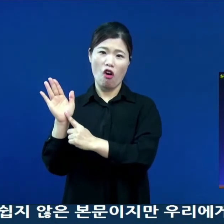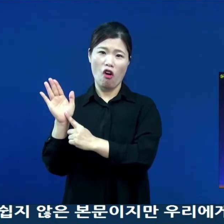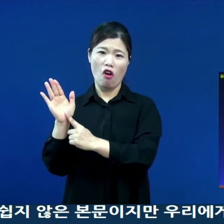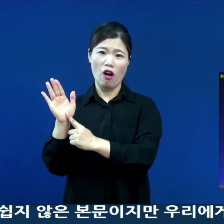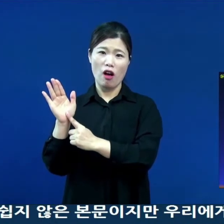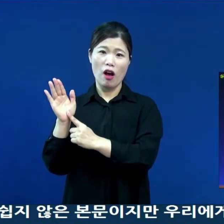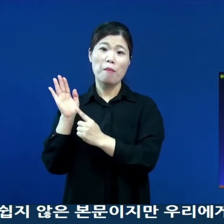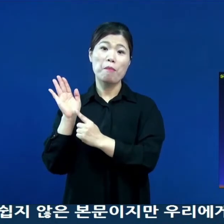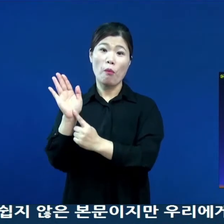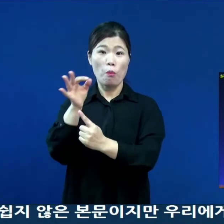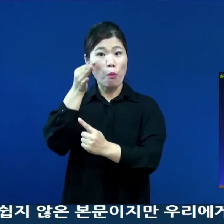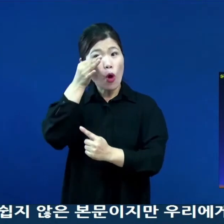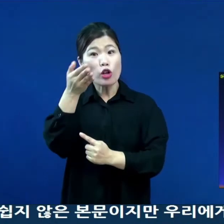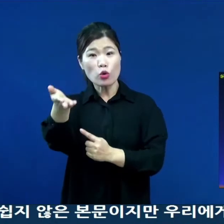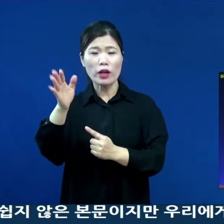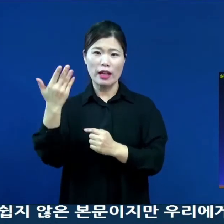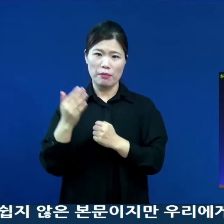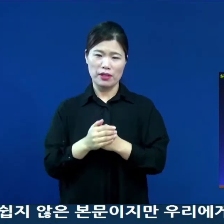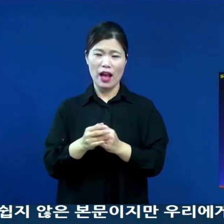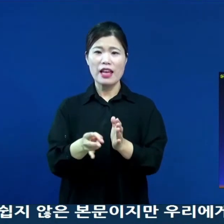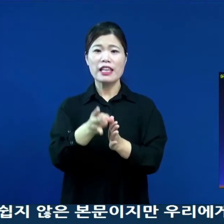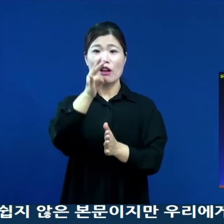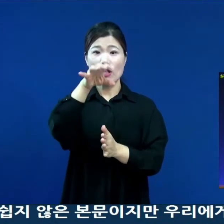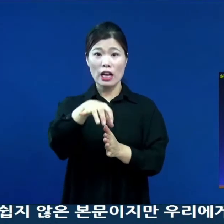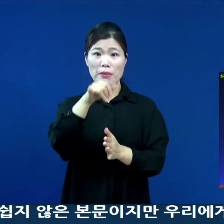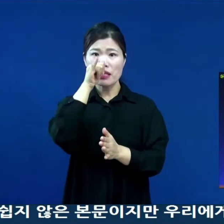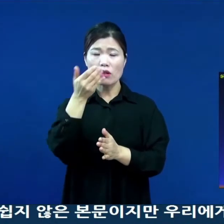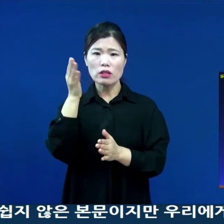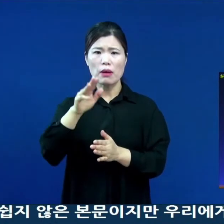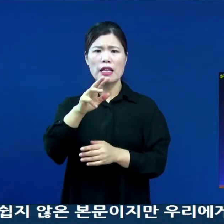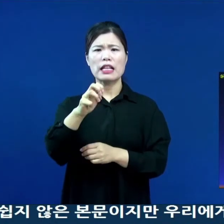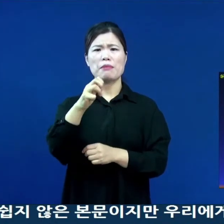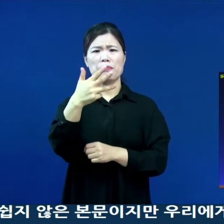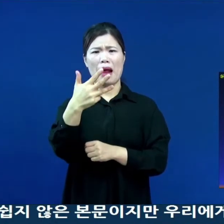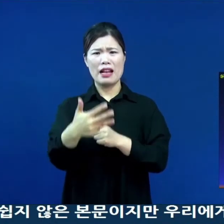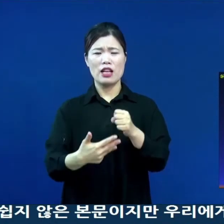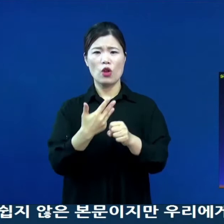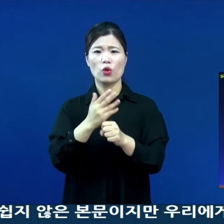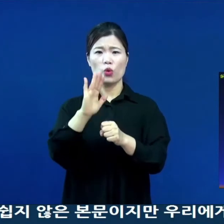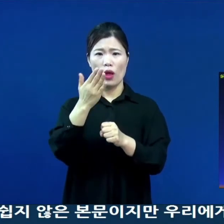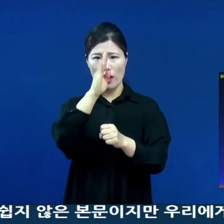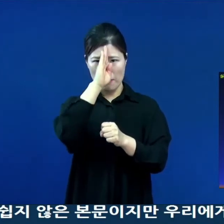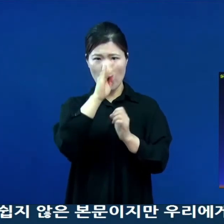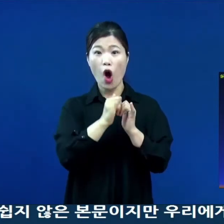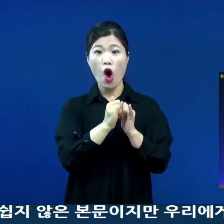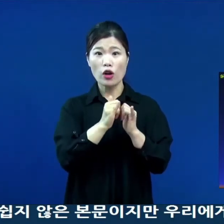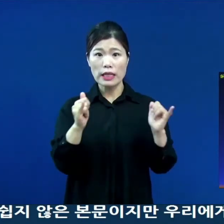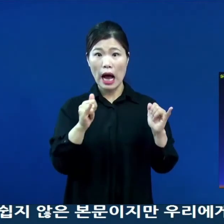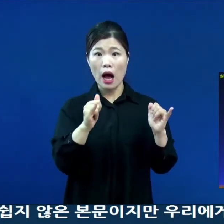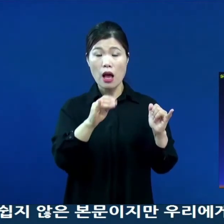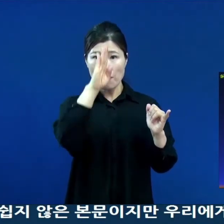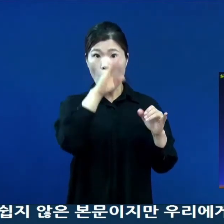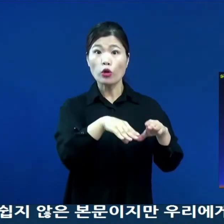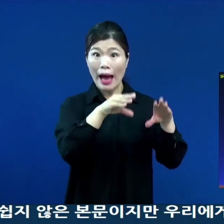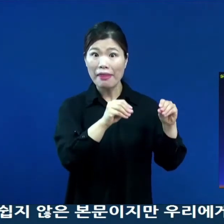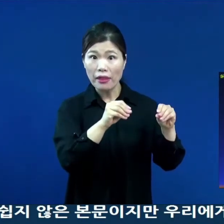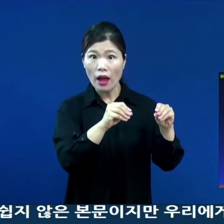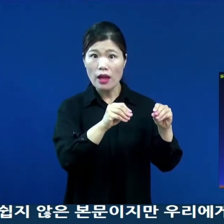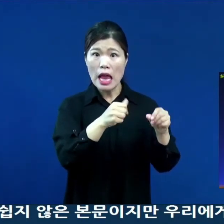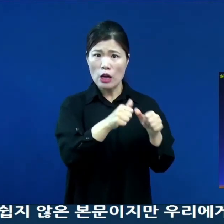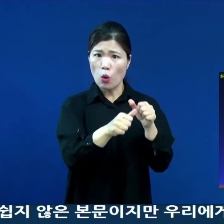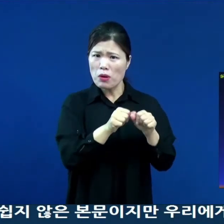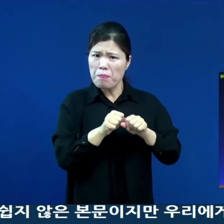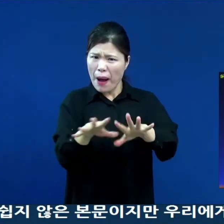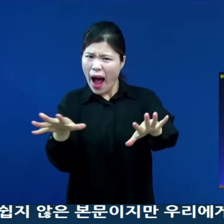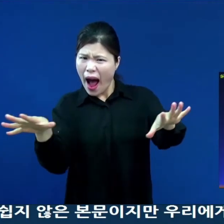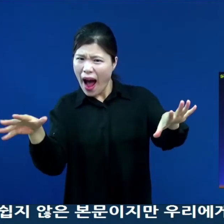까닭이죠. 물론 예루살렘에서 있었지만 38년 된 병자 낫게 했다 소문이 갈릴리 지역까지 갈 수 있었던